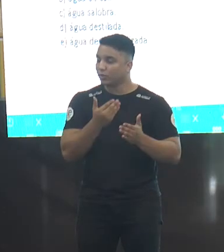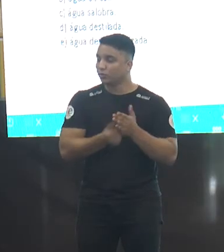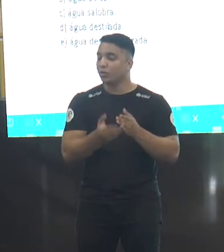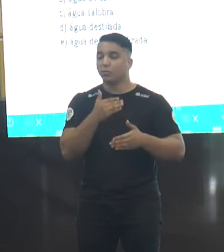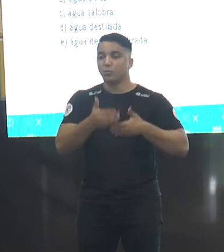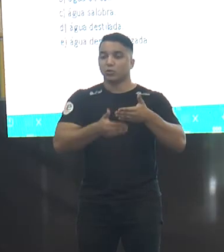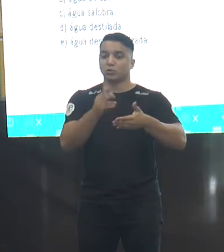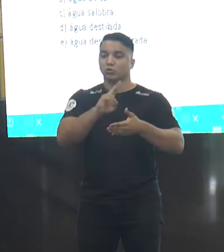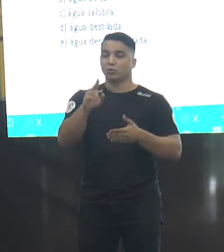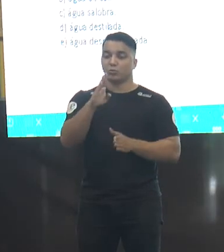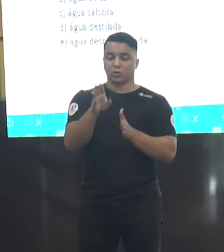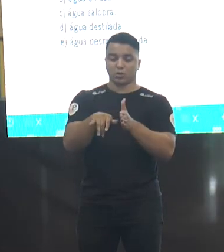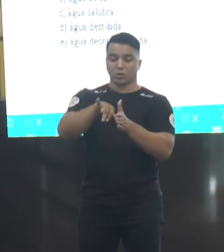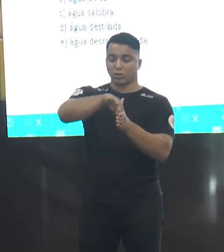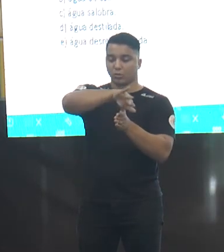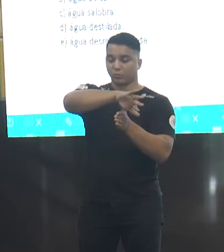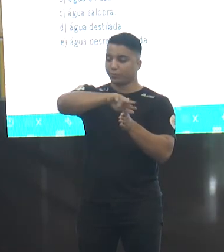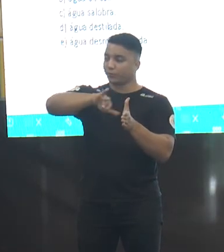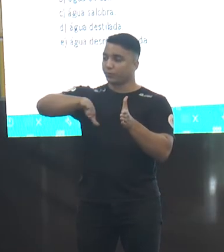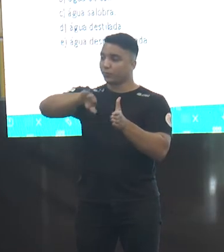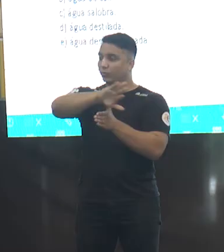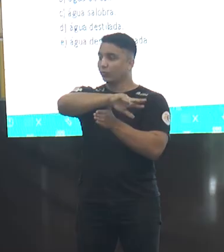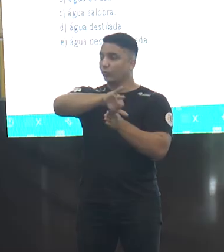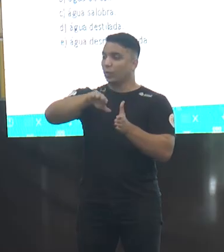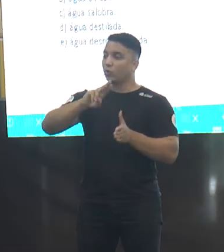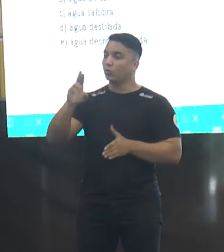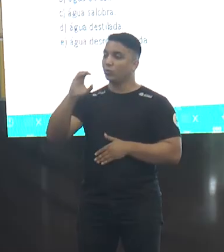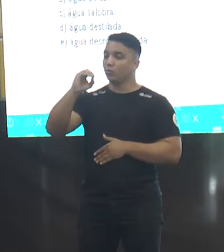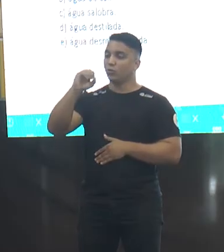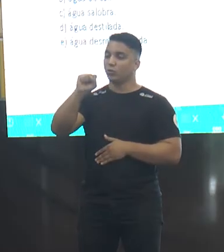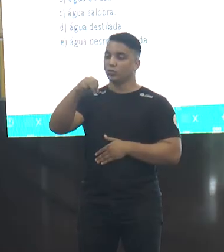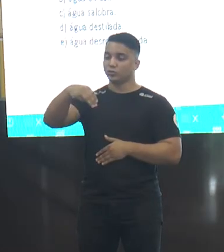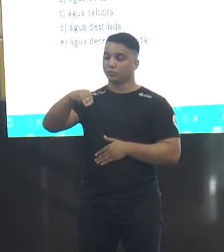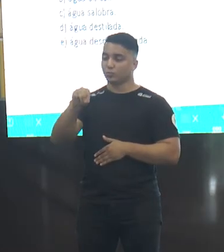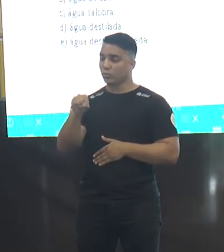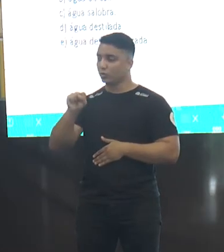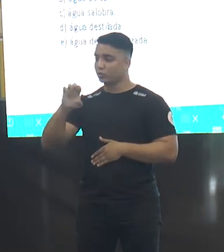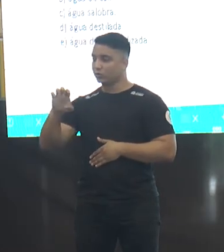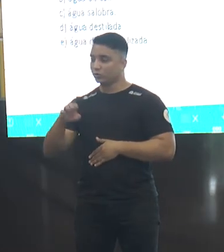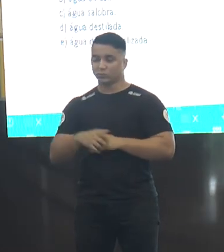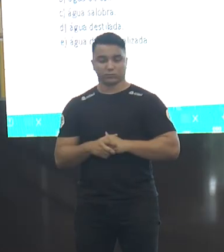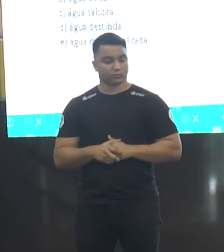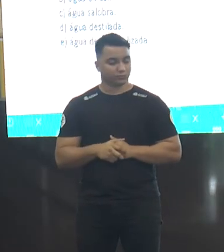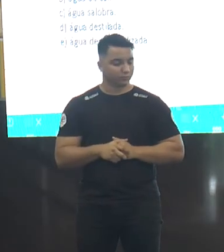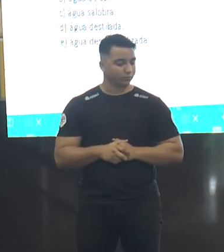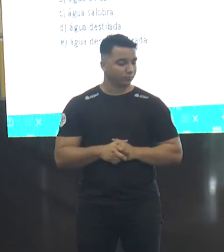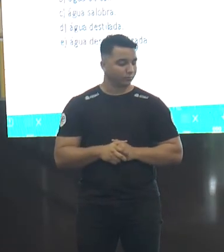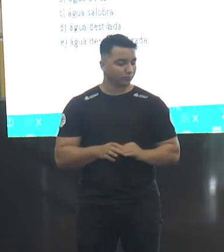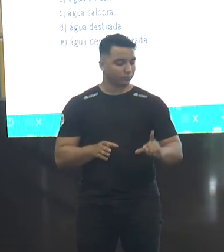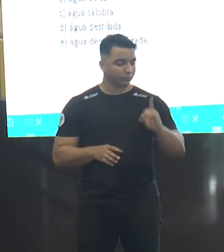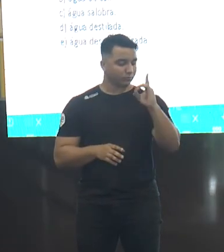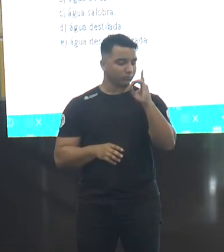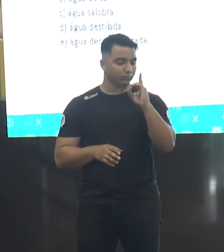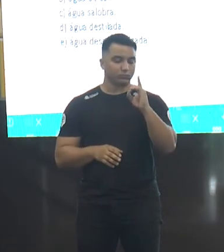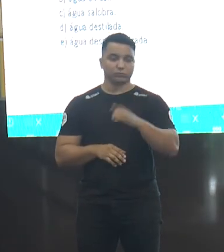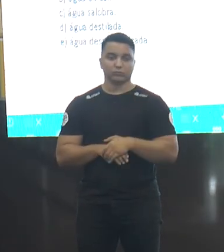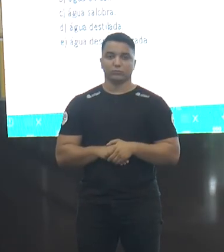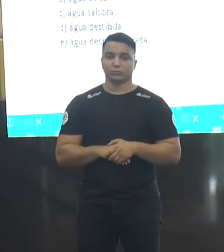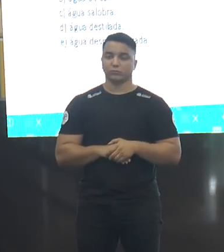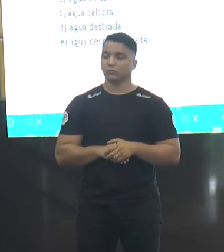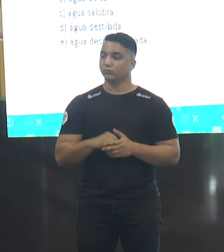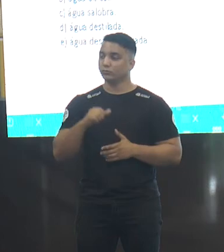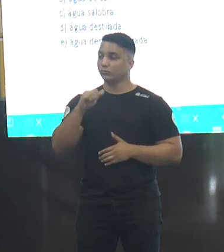processo chamado de osmose, né? Você acaba perdendo a água. Letra D tem escrito água